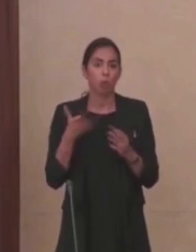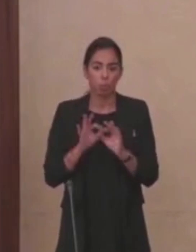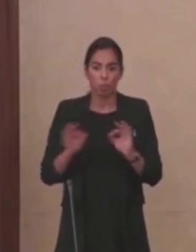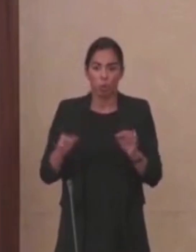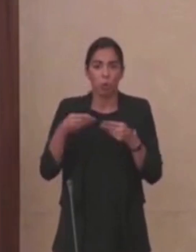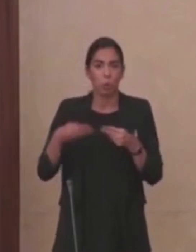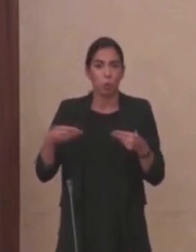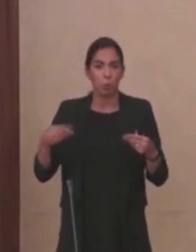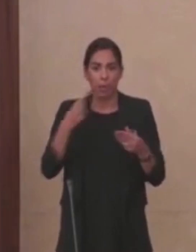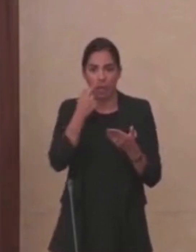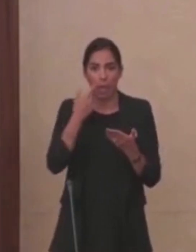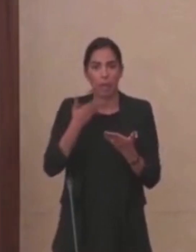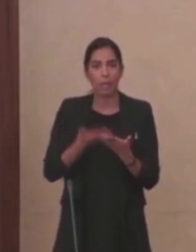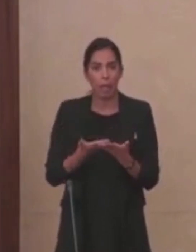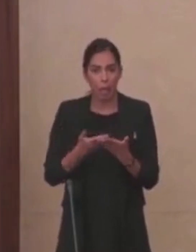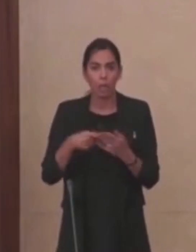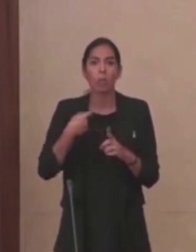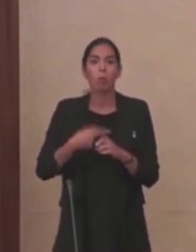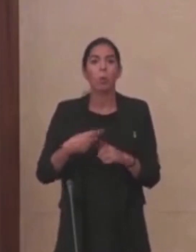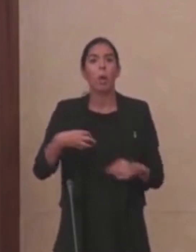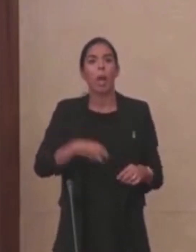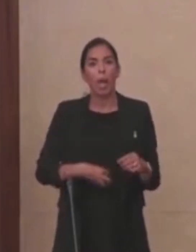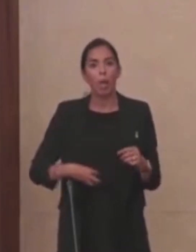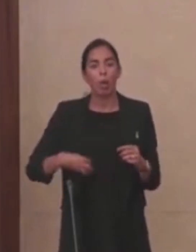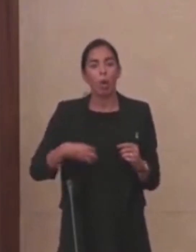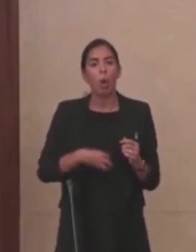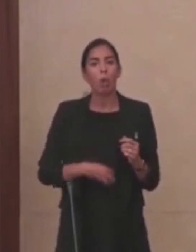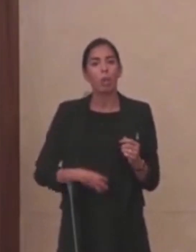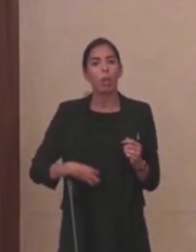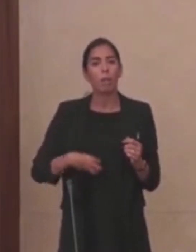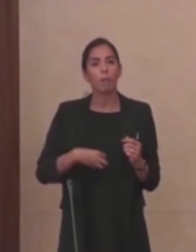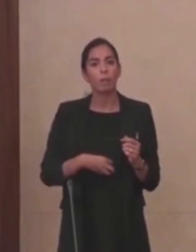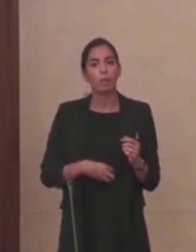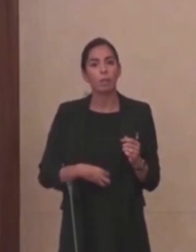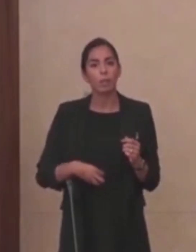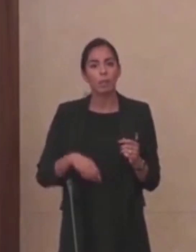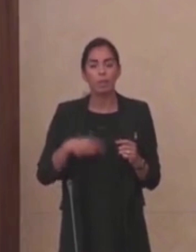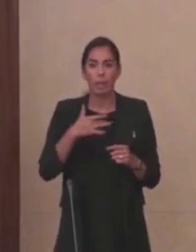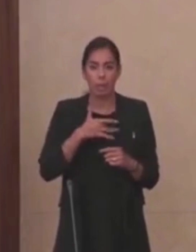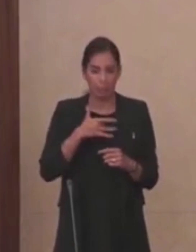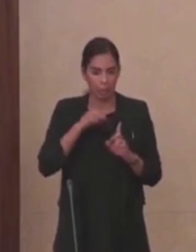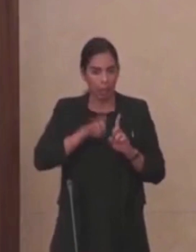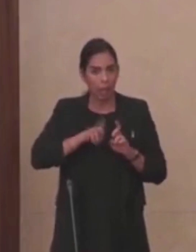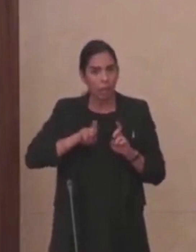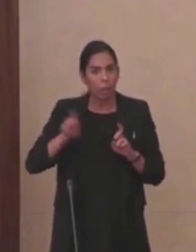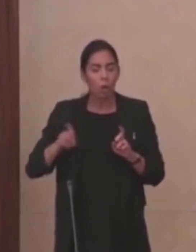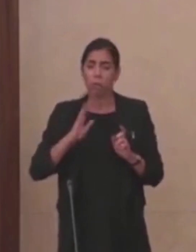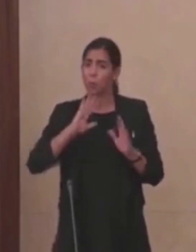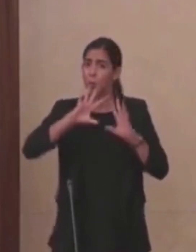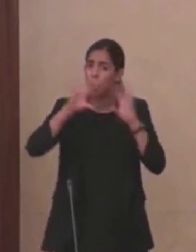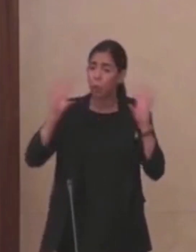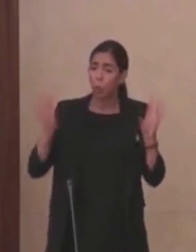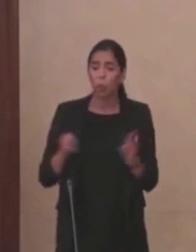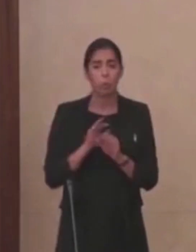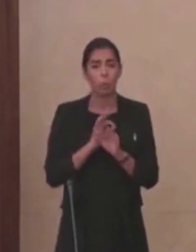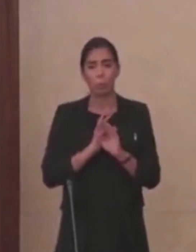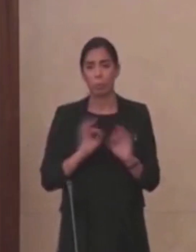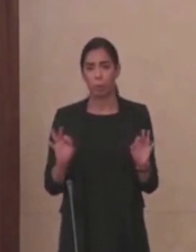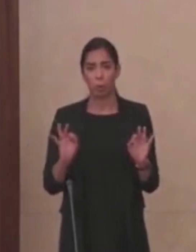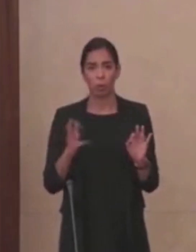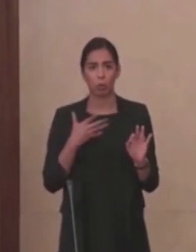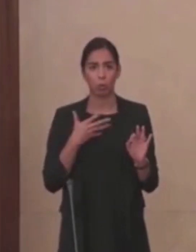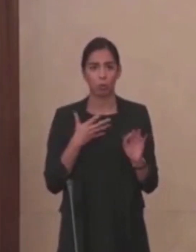les dispositifs adéquats, des échographes, des